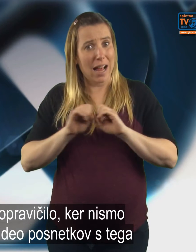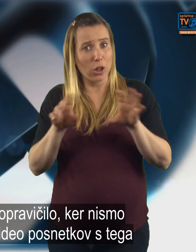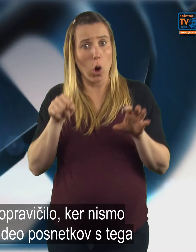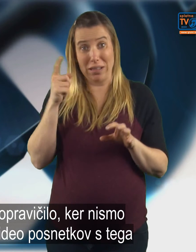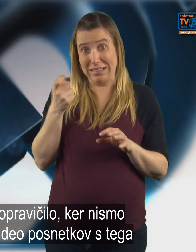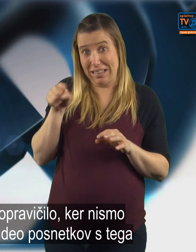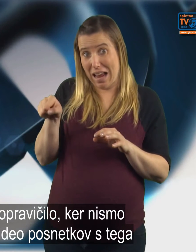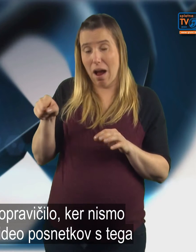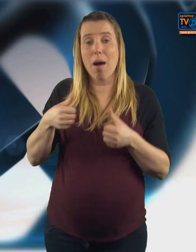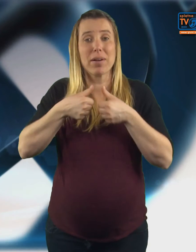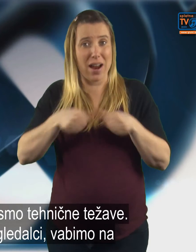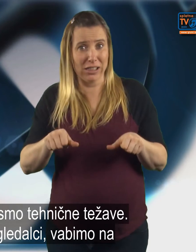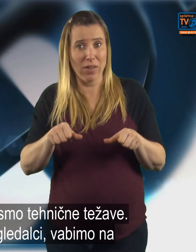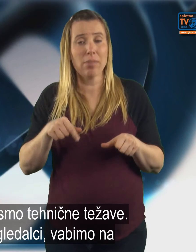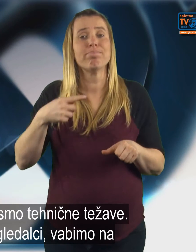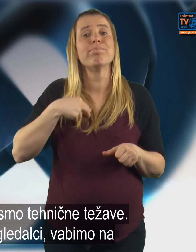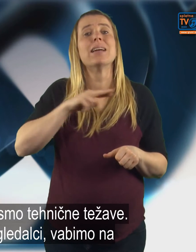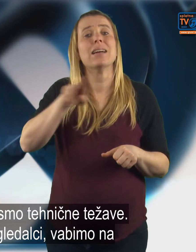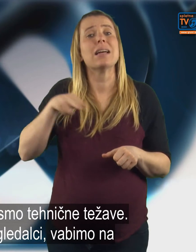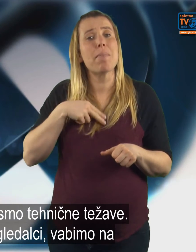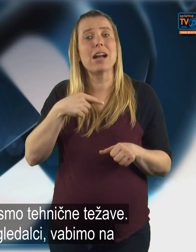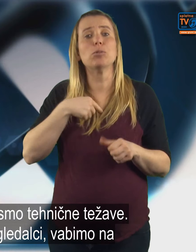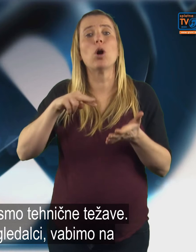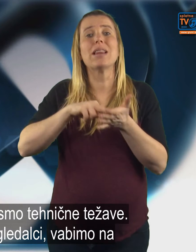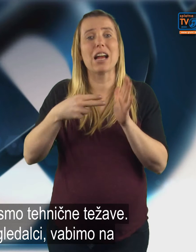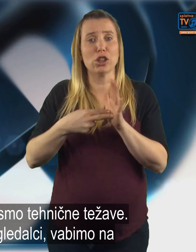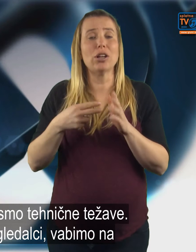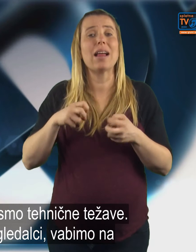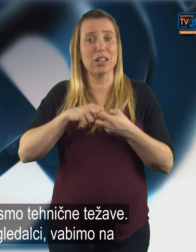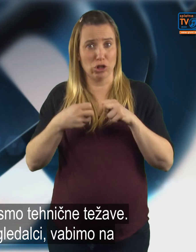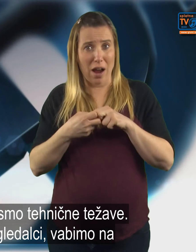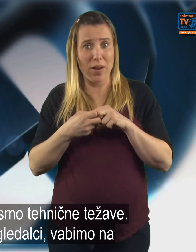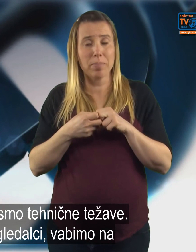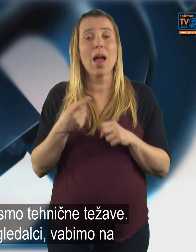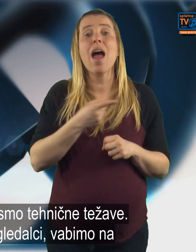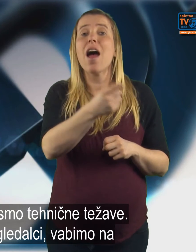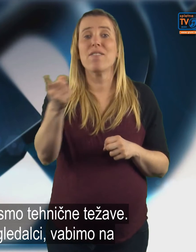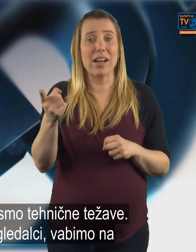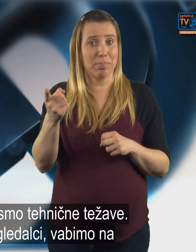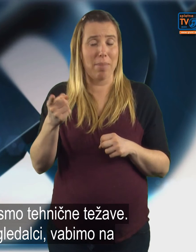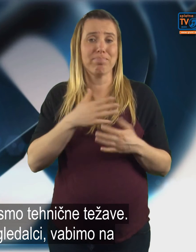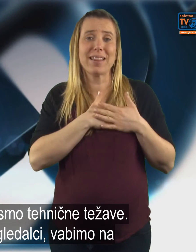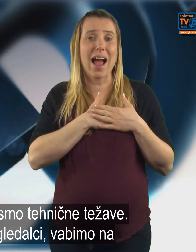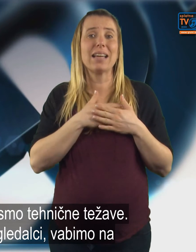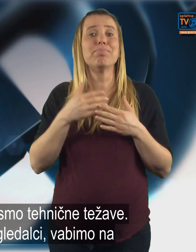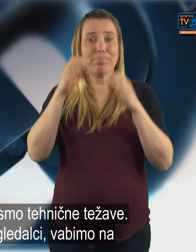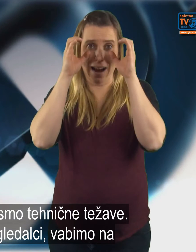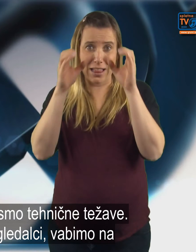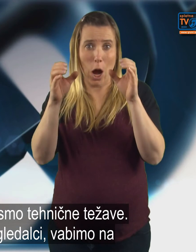tehnične težave. Vas pa, dragi gledalci, vabimo